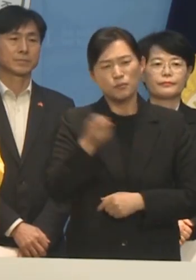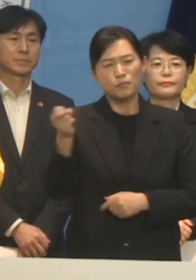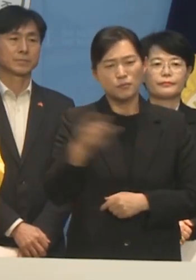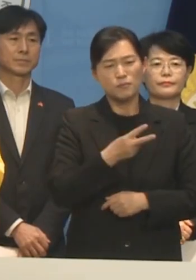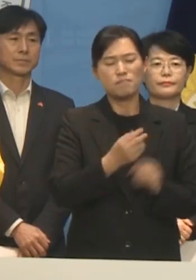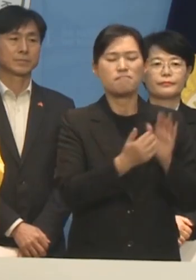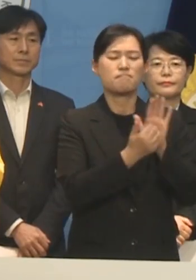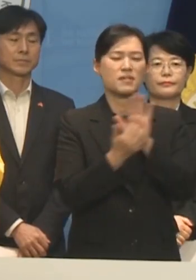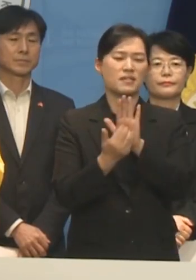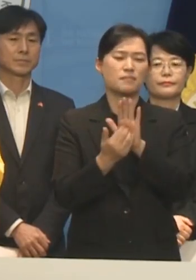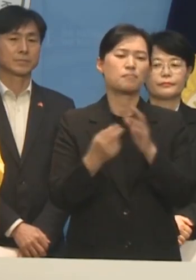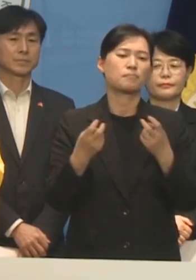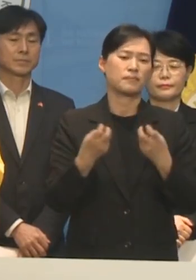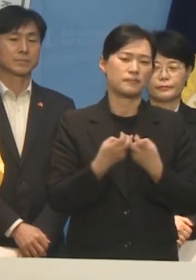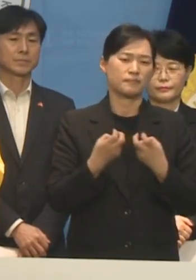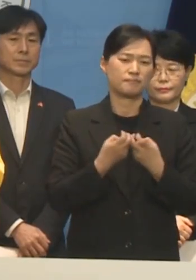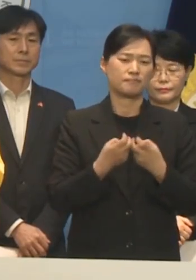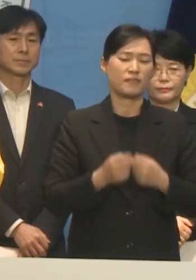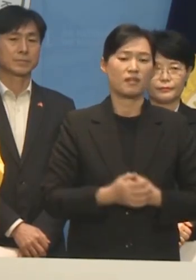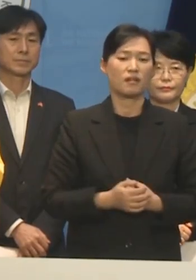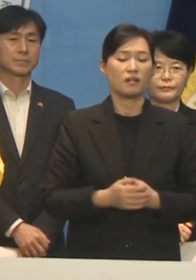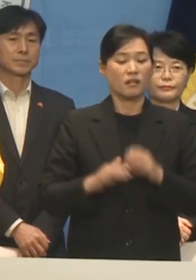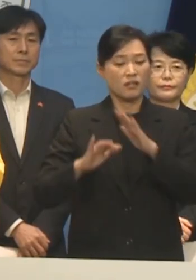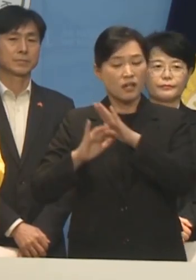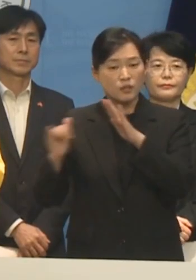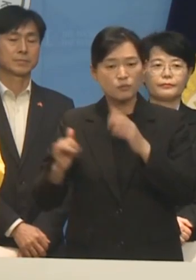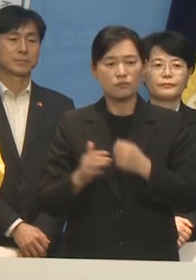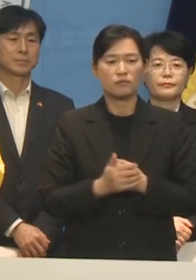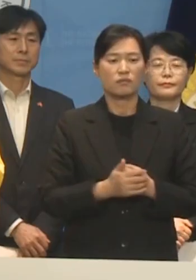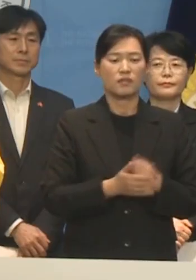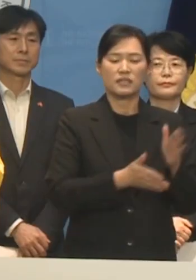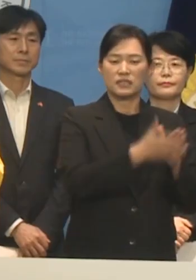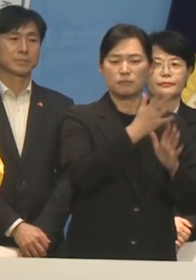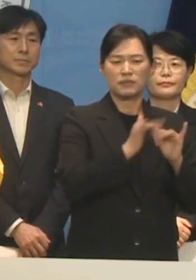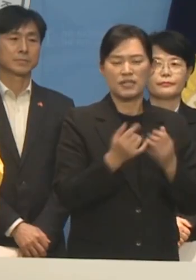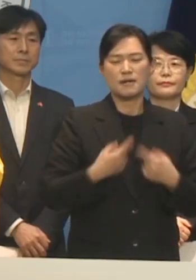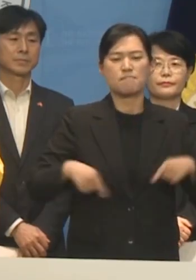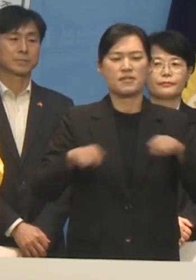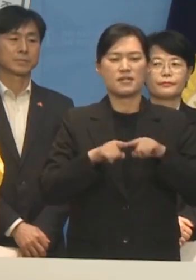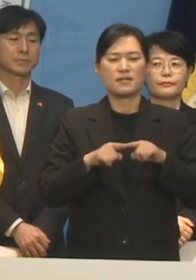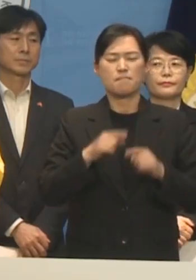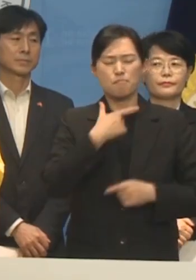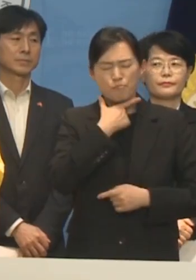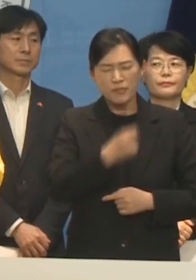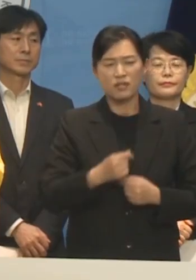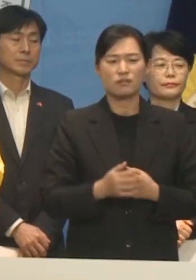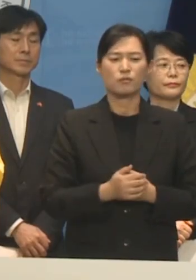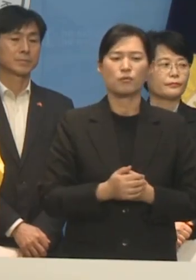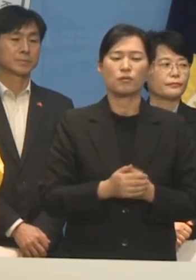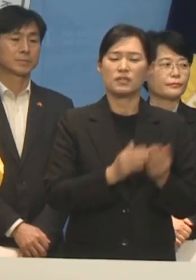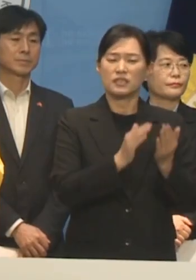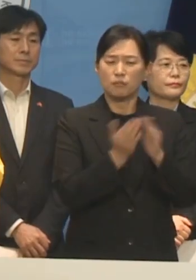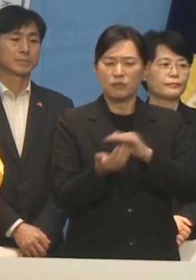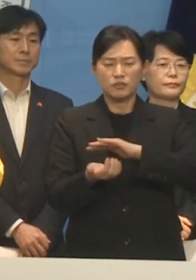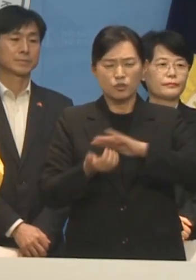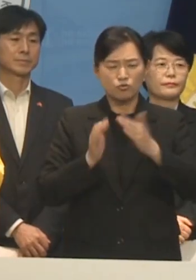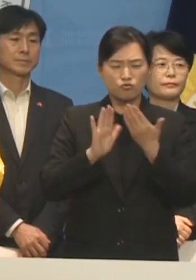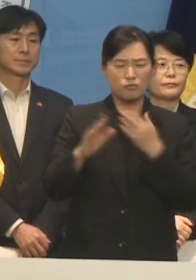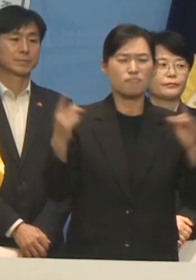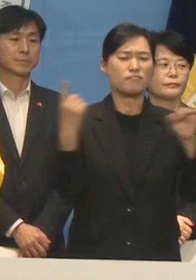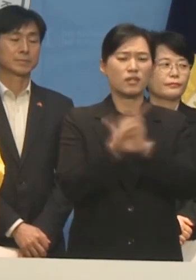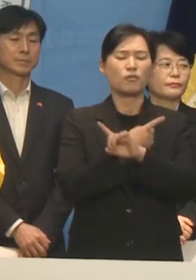세우는 것이었습니다. 그것은 우리 가족들과 시민들이 한 몫으로 외쳤던 세월호 참사 이전과 이후는 바뀌어야